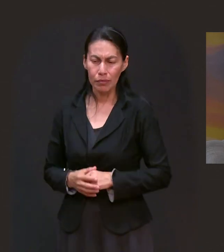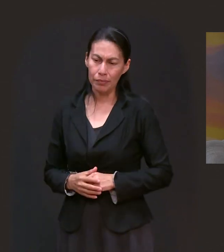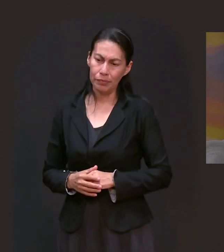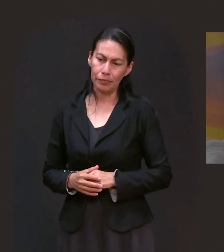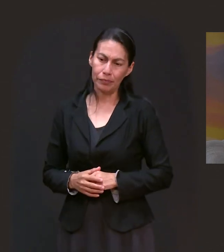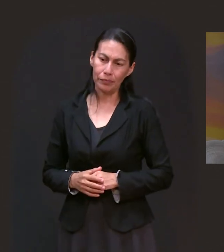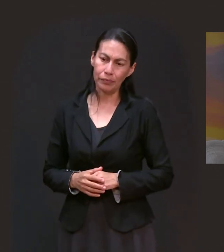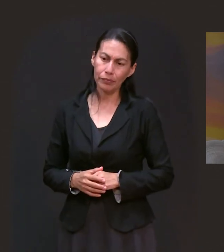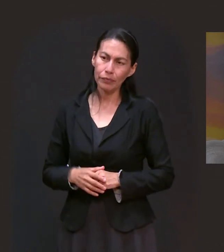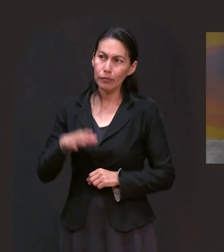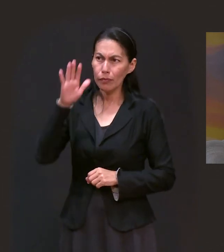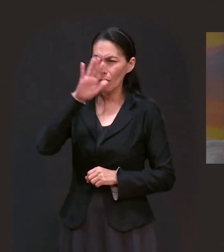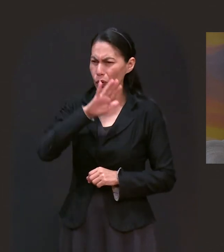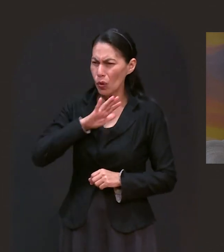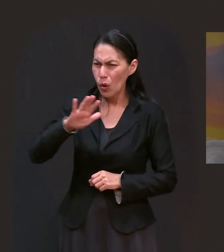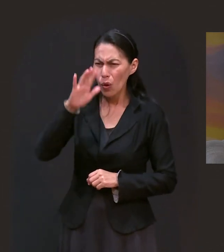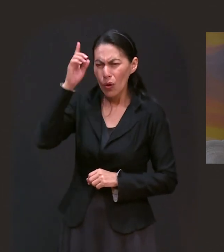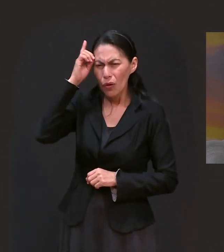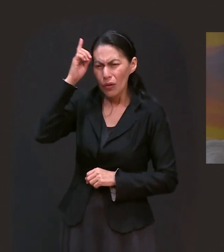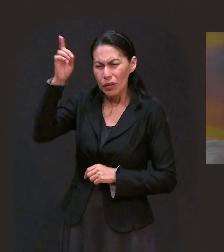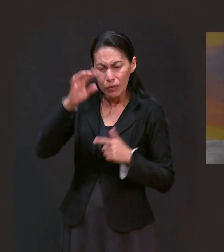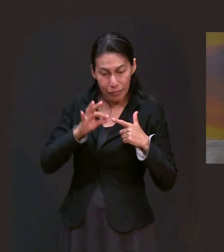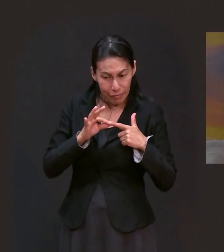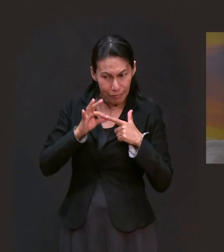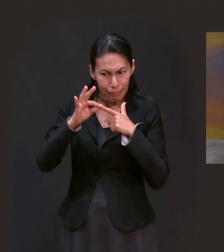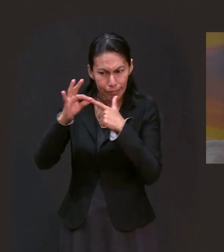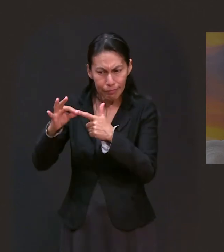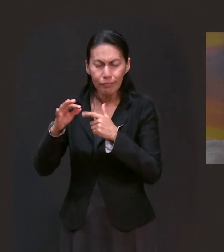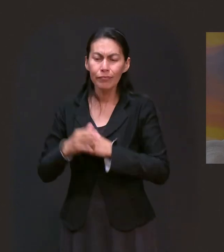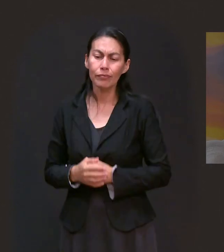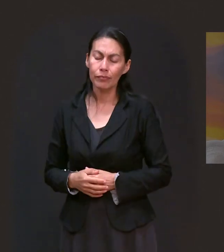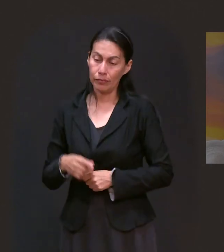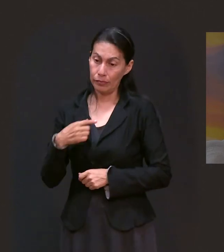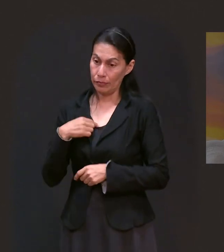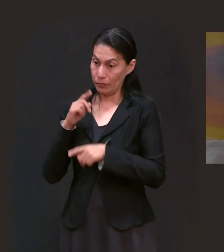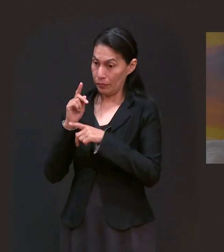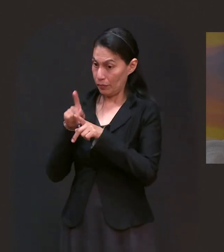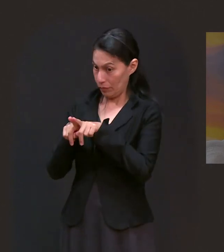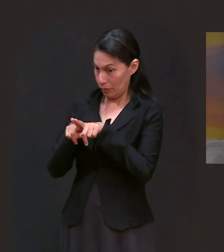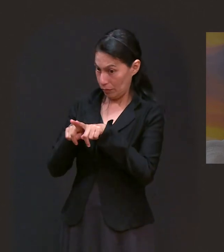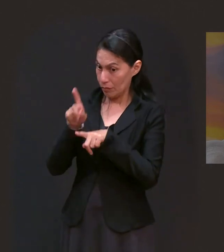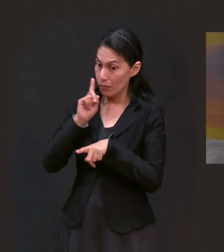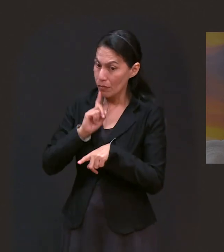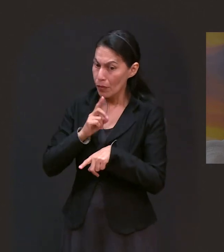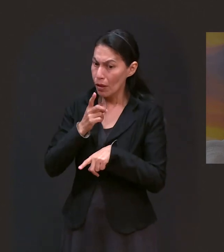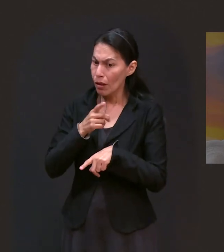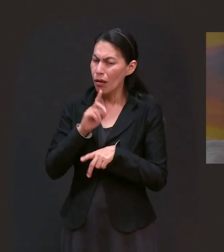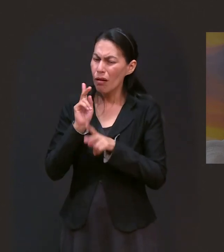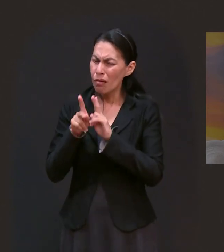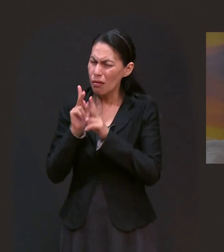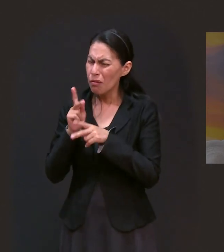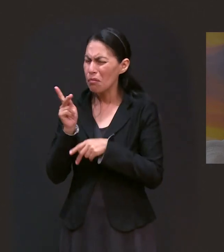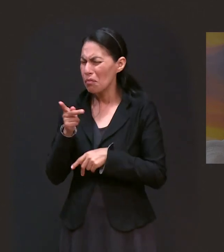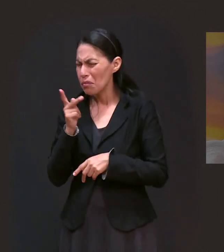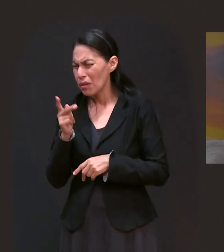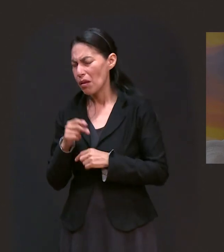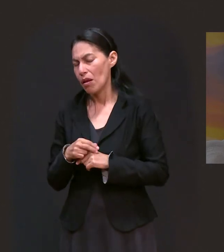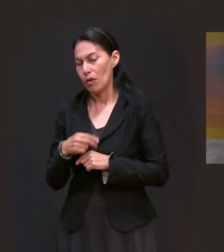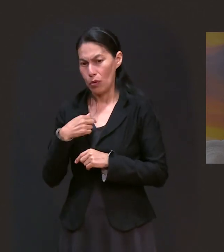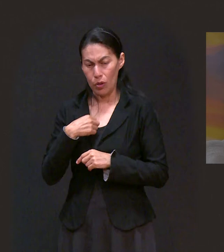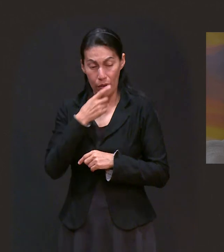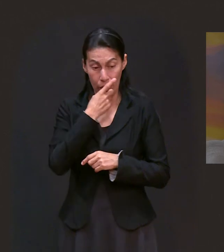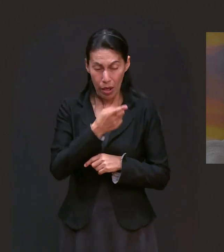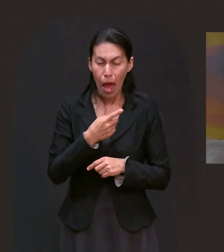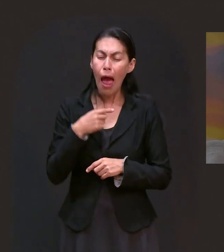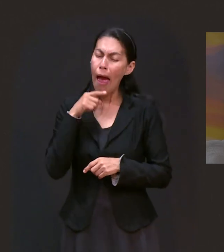que lo mejor para nosotros y vio sido todo porque desde esa vez que mi hijo hermana bueno le conté que él me escribía pero